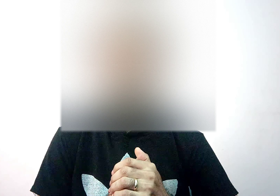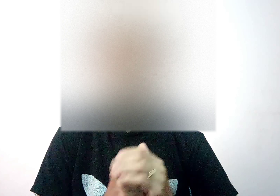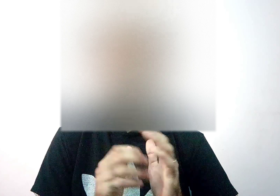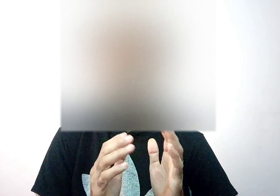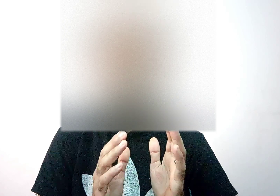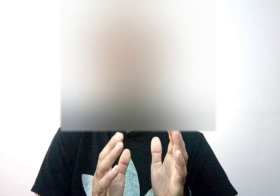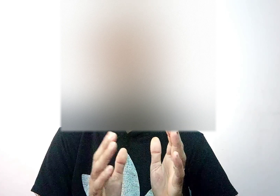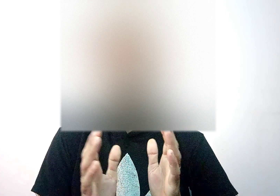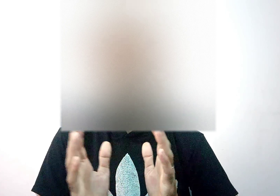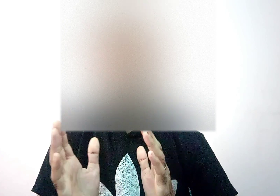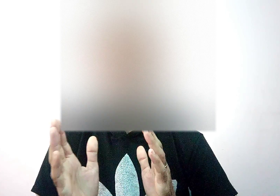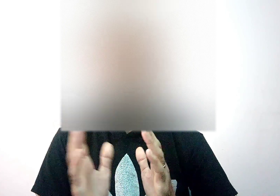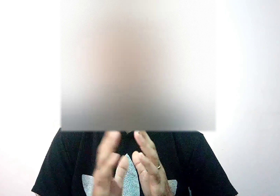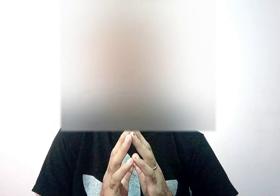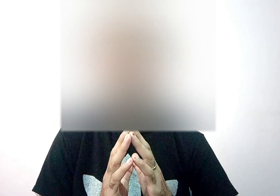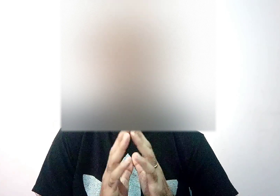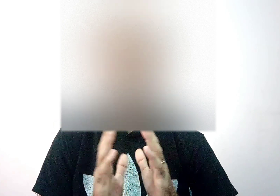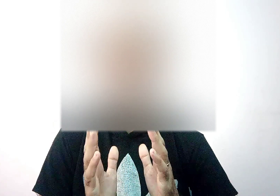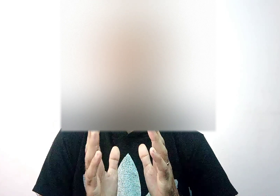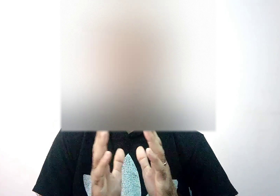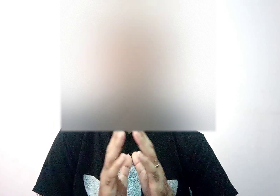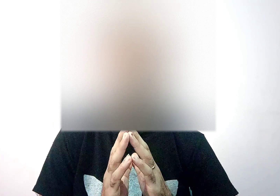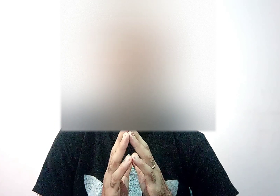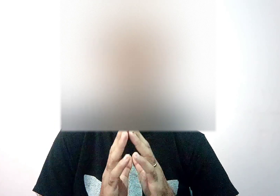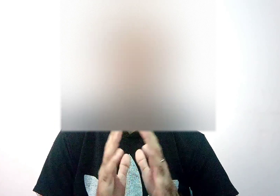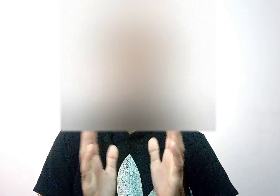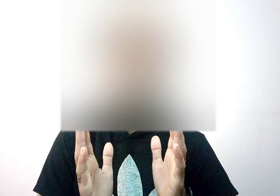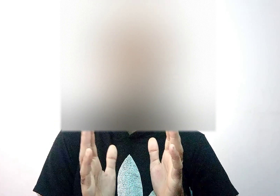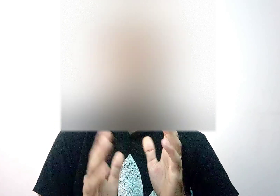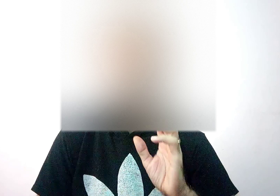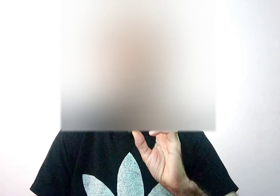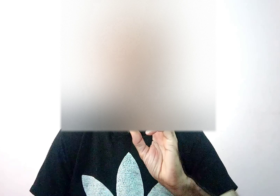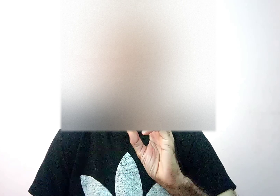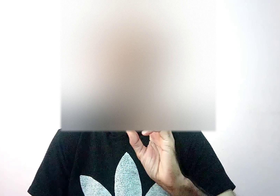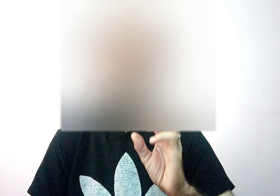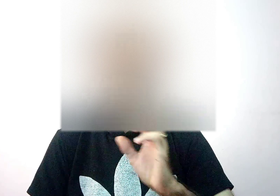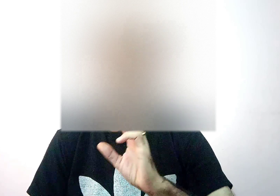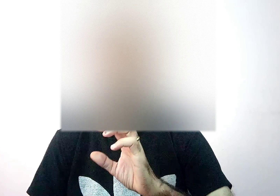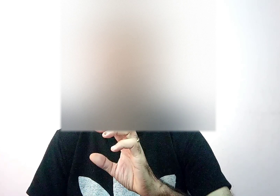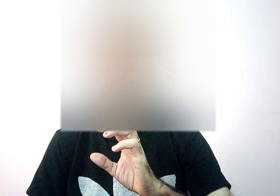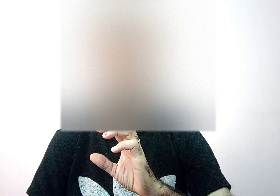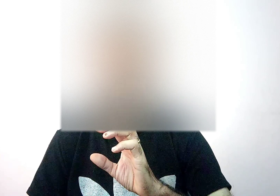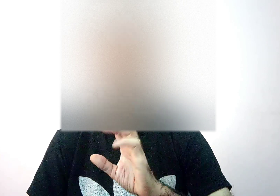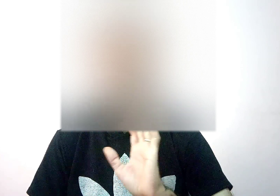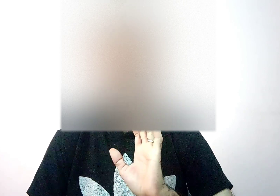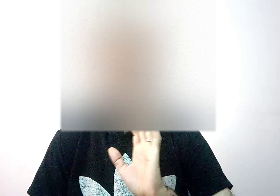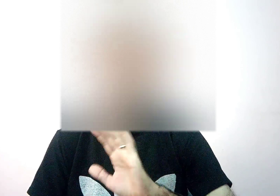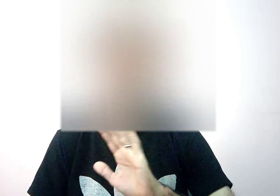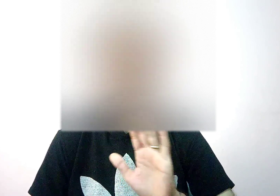وده كان واضح من فترة طويلة جدا. الجيش على فكرة غير متفق مع أبي أحمد عشان نكون